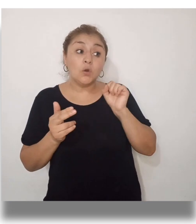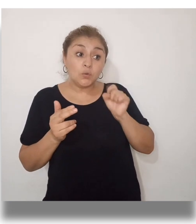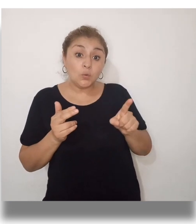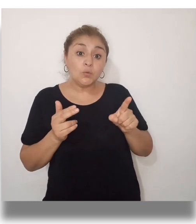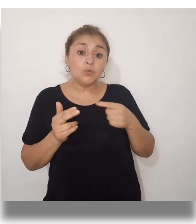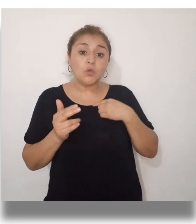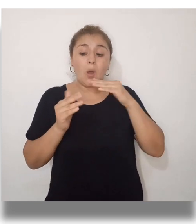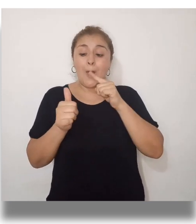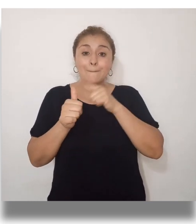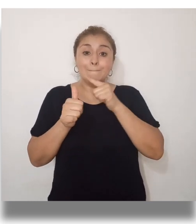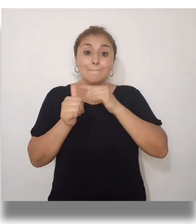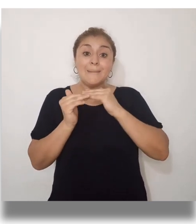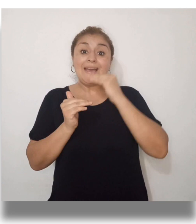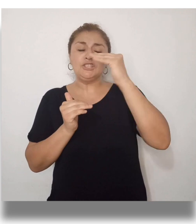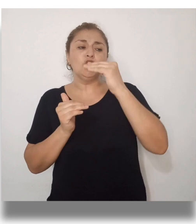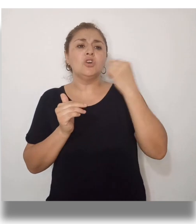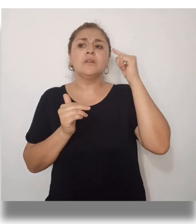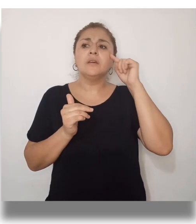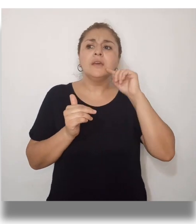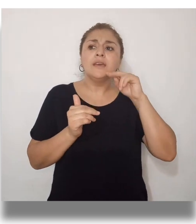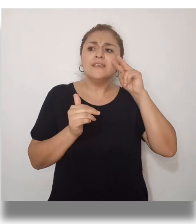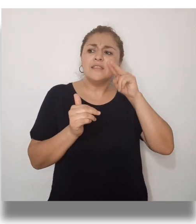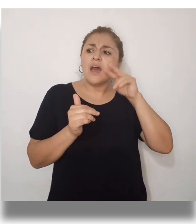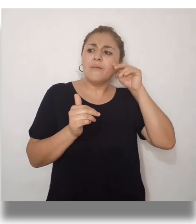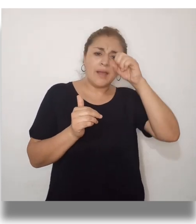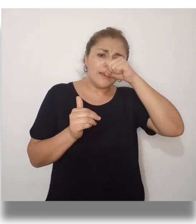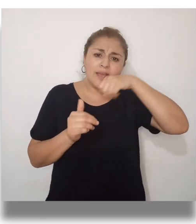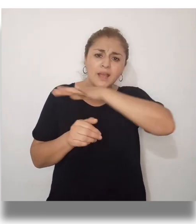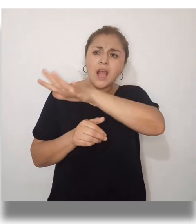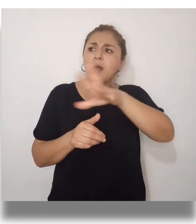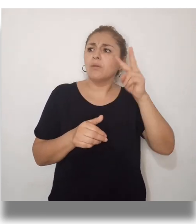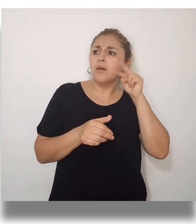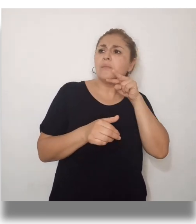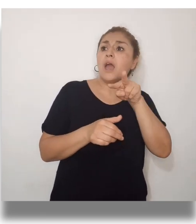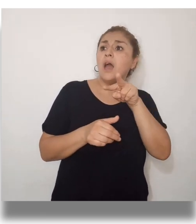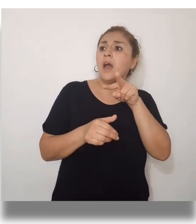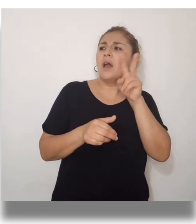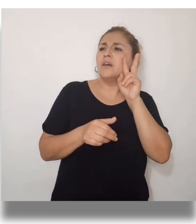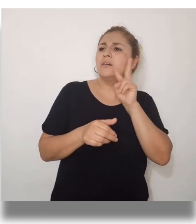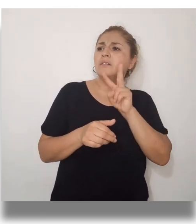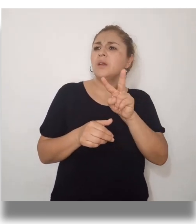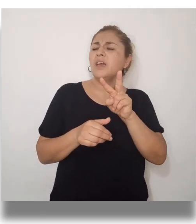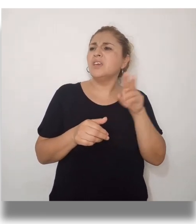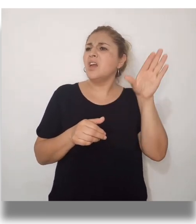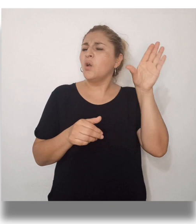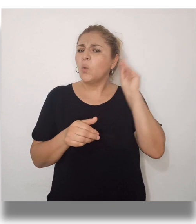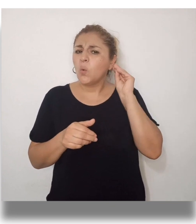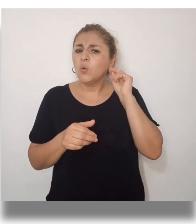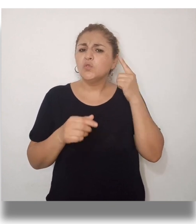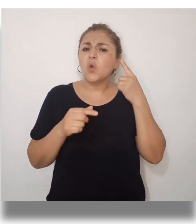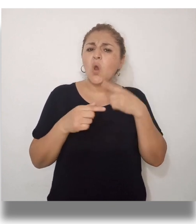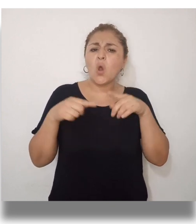y su hijo mayor estaba en el campo y cuando vino llegó cerca de la